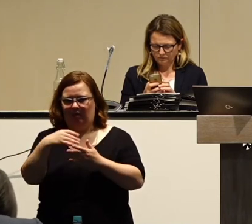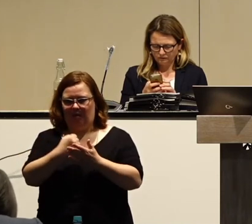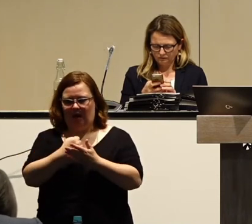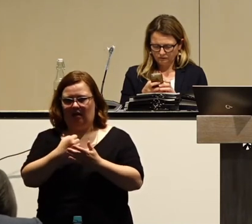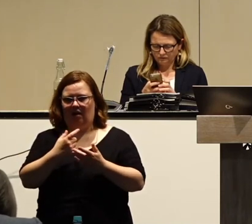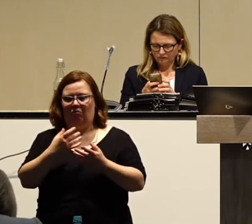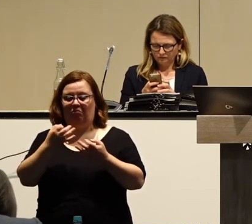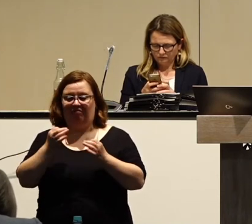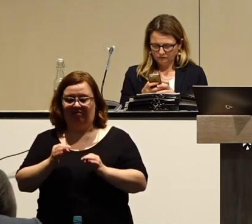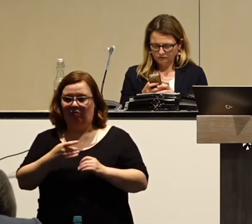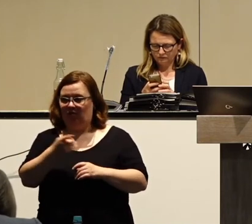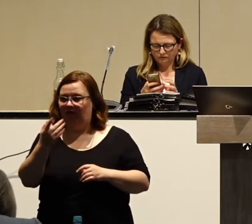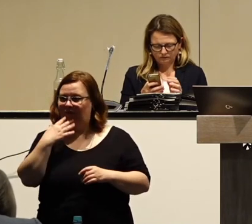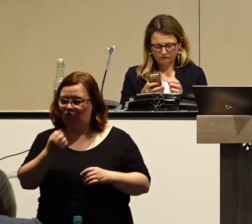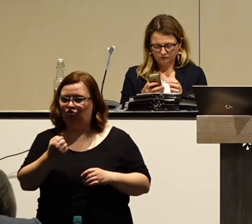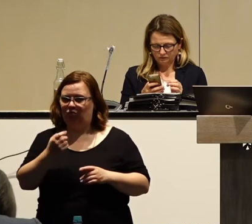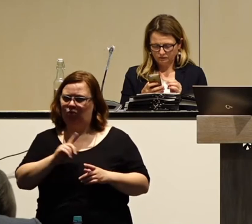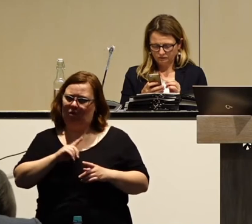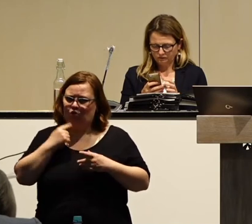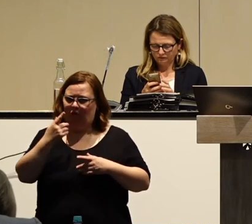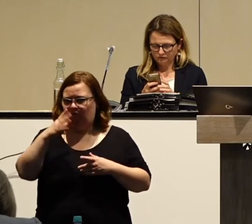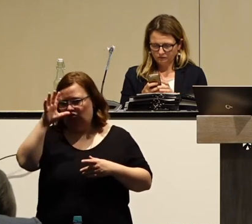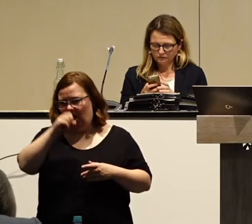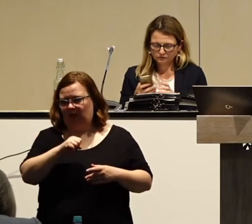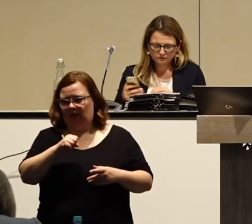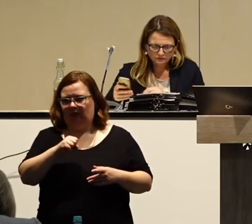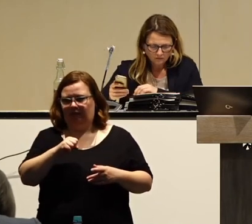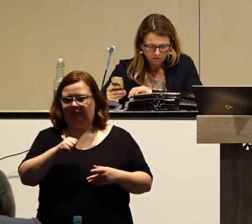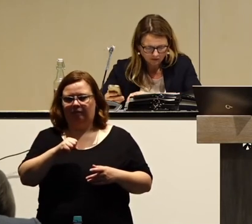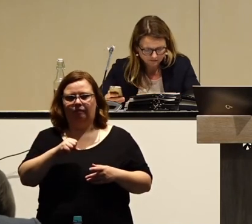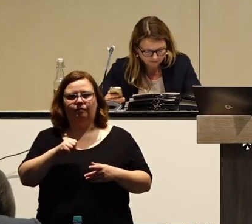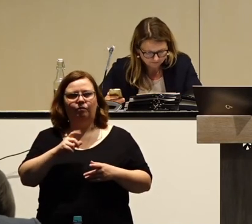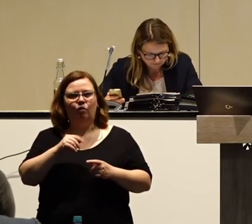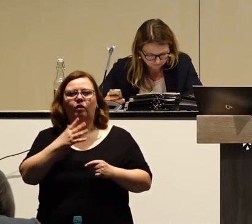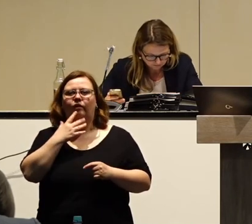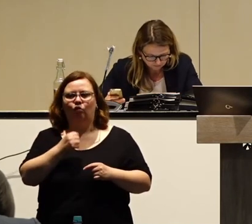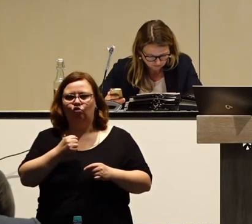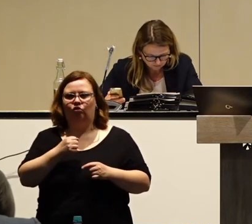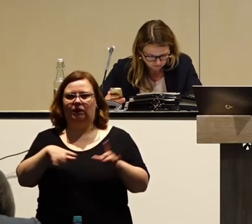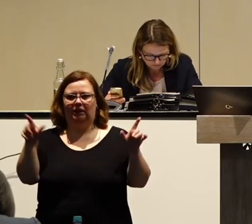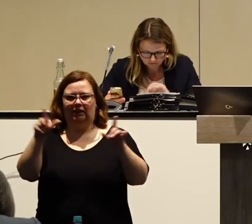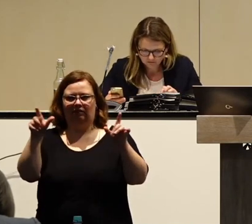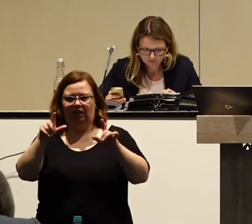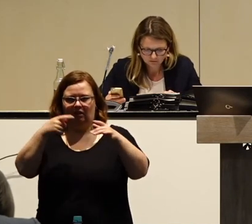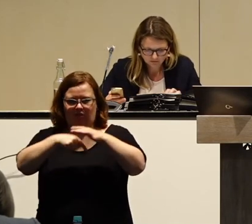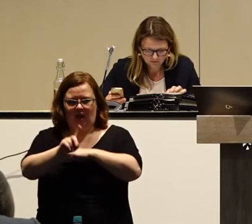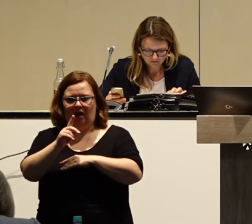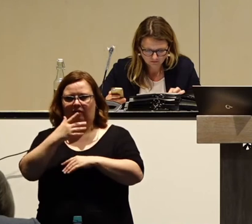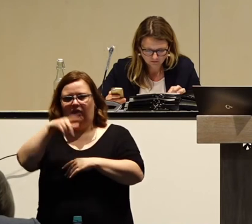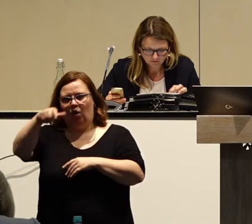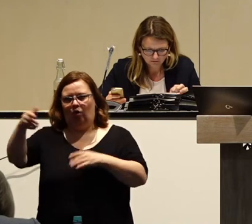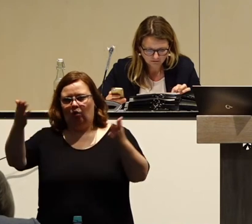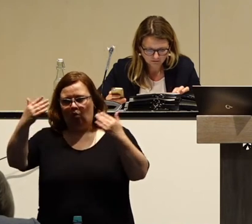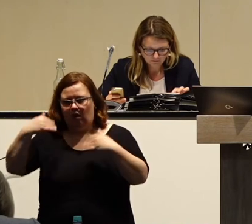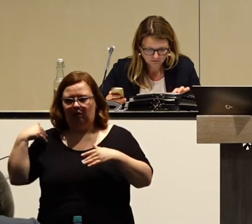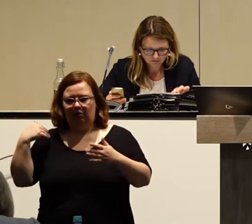dann, was Sie ja wollen, so habe ich zumindest den Antrag von der Frau Frohwieser verstanden, Sie wollen in die Zivilgesellschaft reingehen, Sie wollen Leute holen,